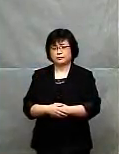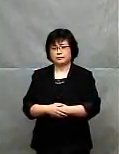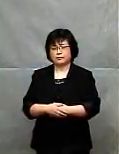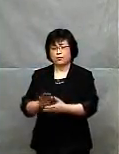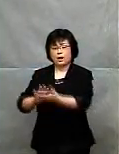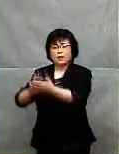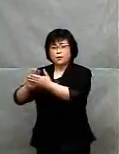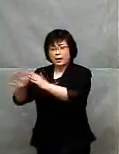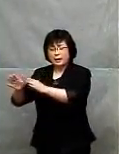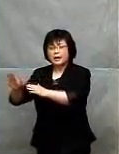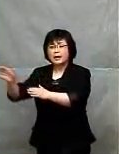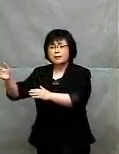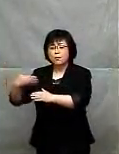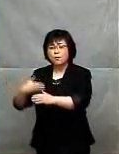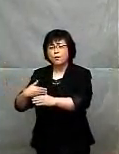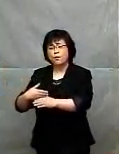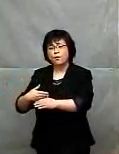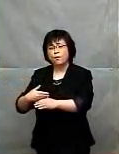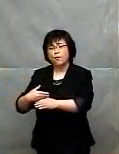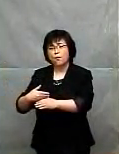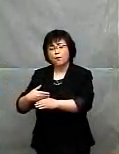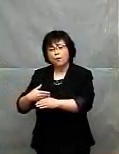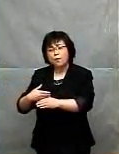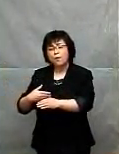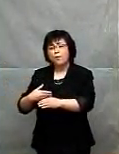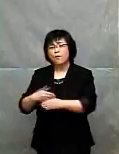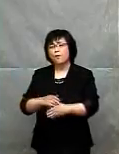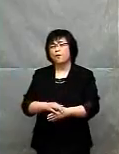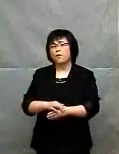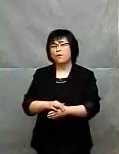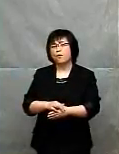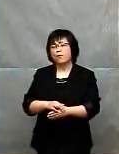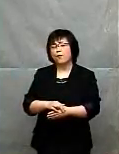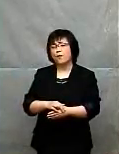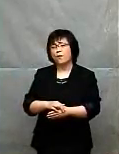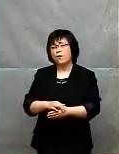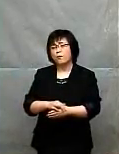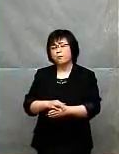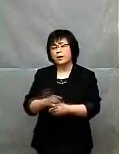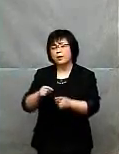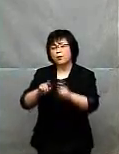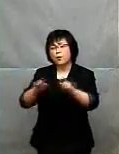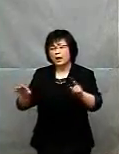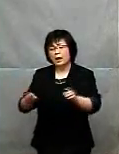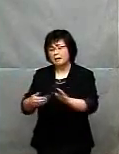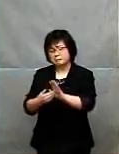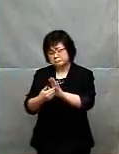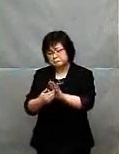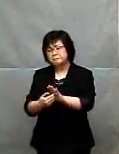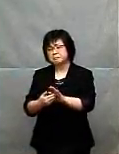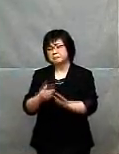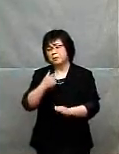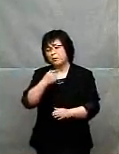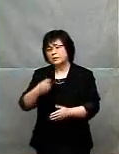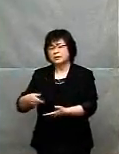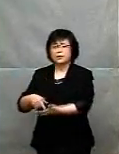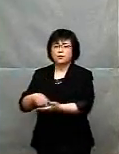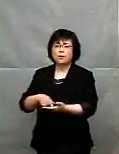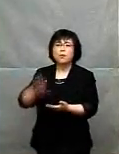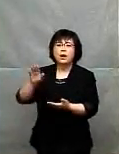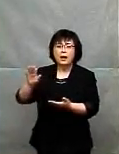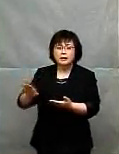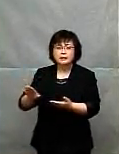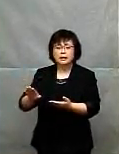そういうまあ申し出等はありまして、非公開という取り扱いにさせていただくところであります